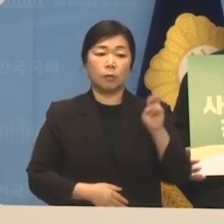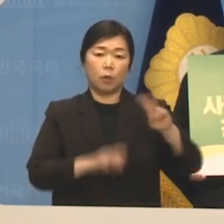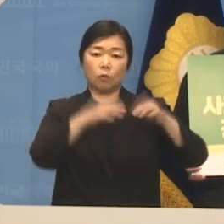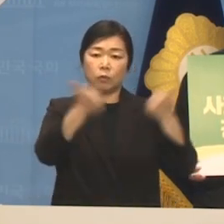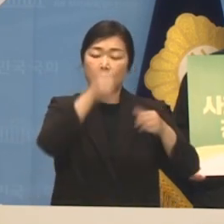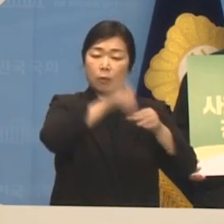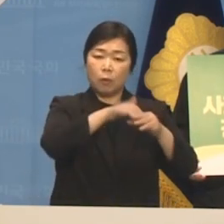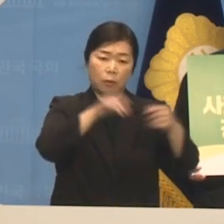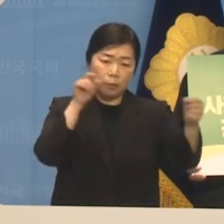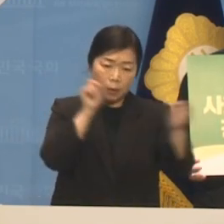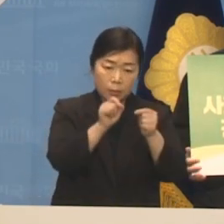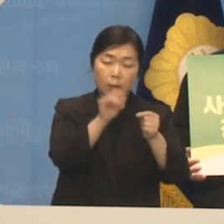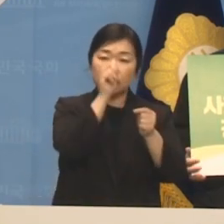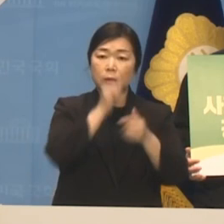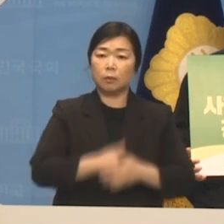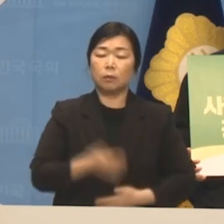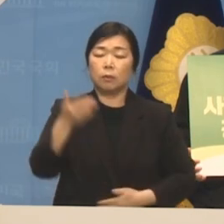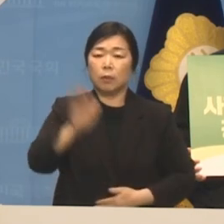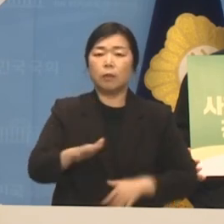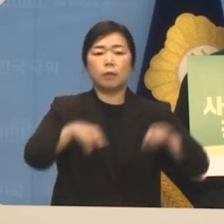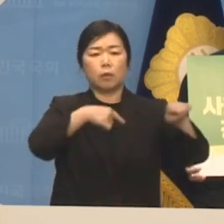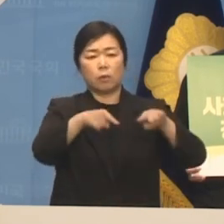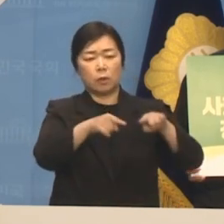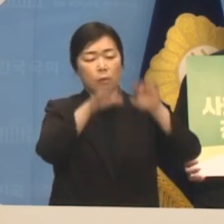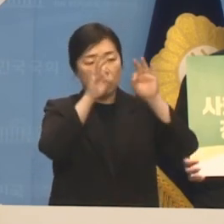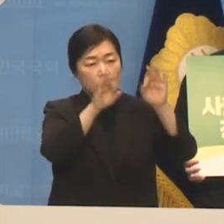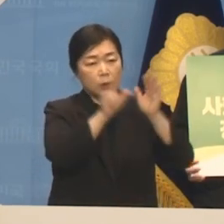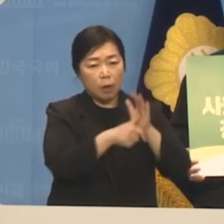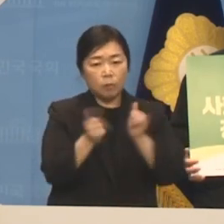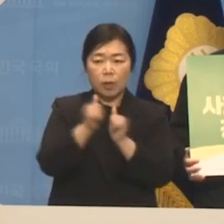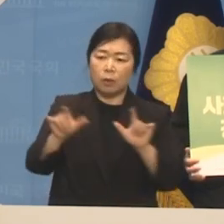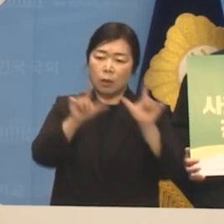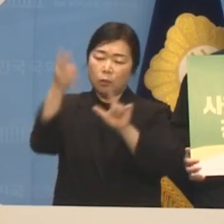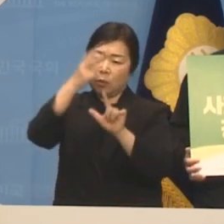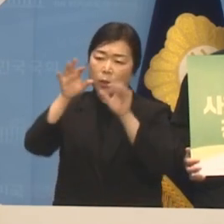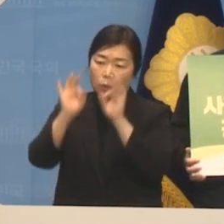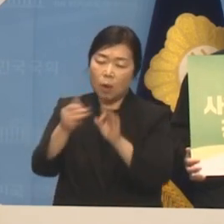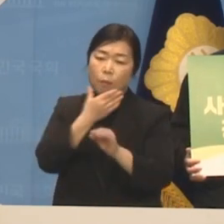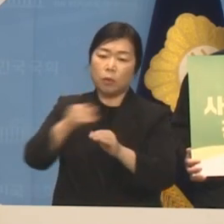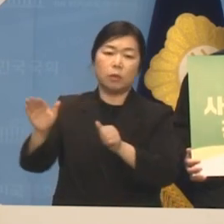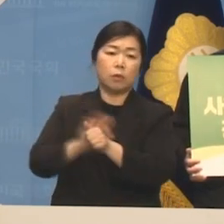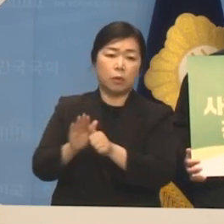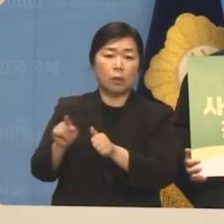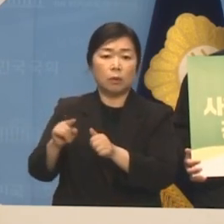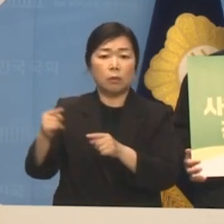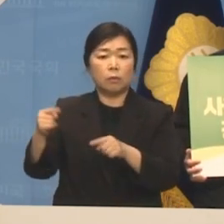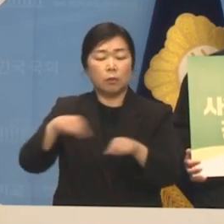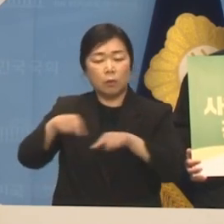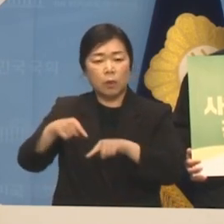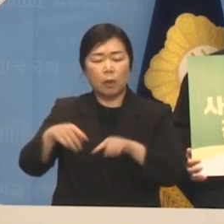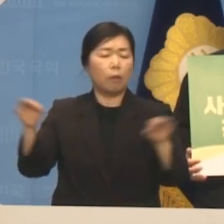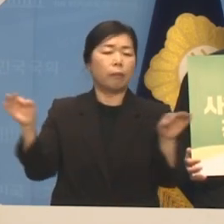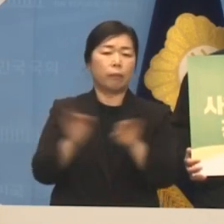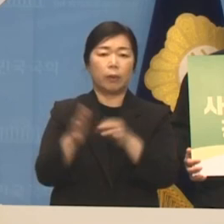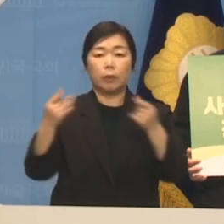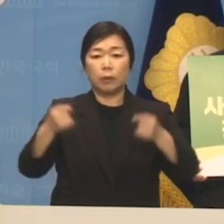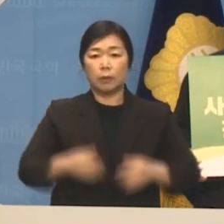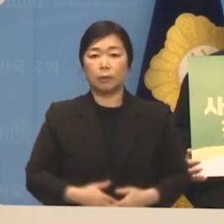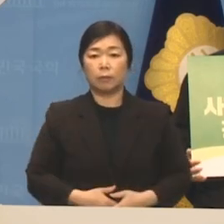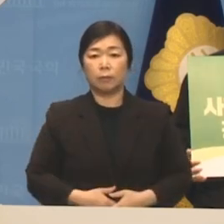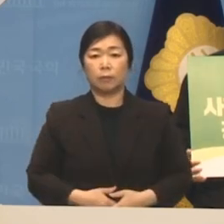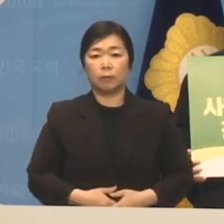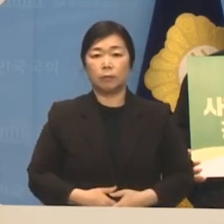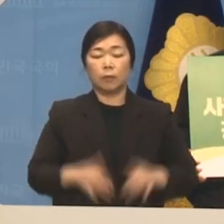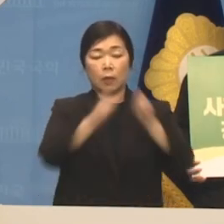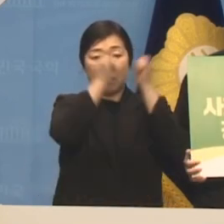코앞으로 다가왔습니다. 하지만 정치에서 국민의 삶을 돌보는 복지 정책은 실종된 지 오래되었습니다.